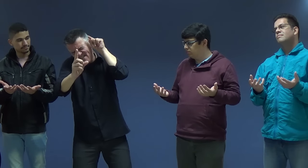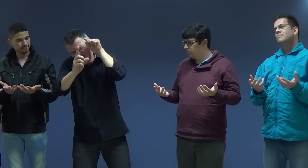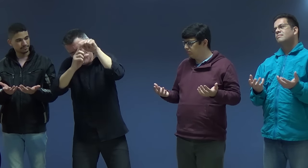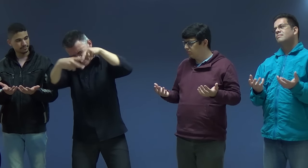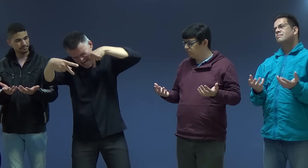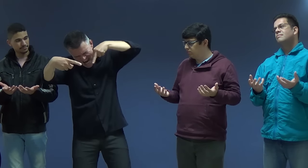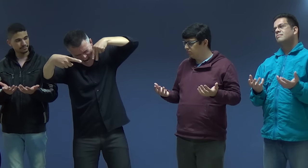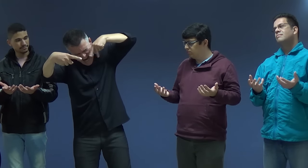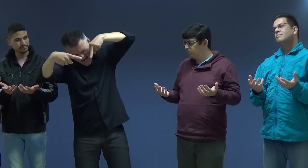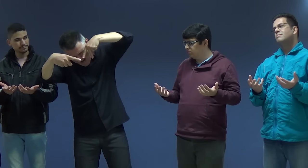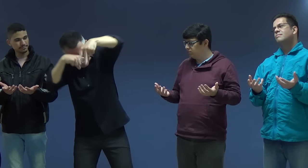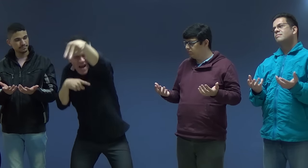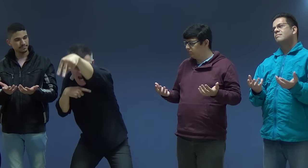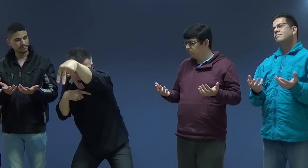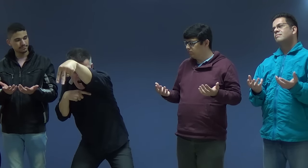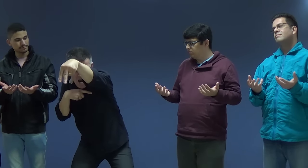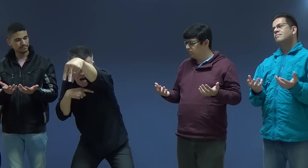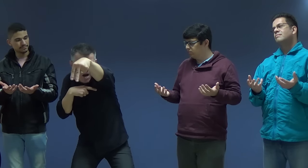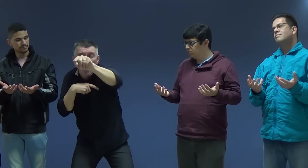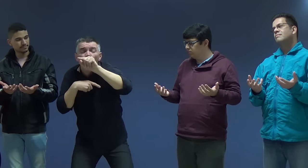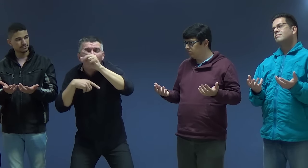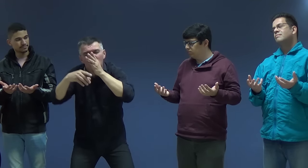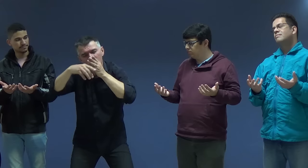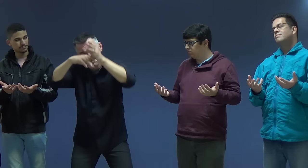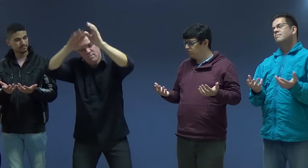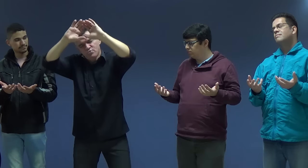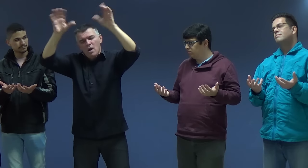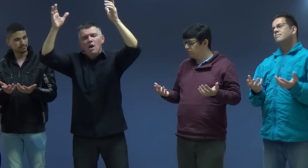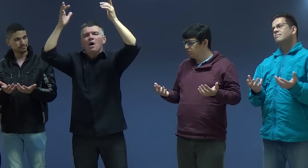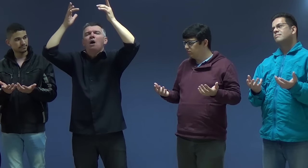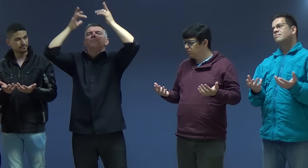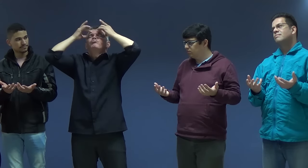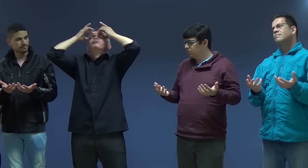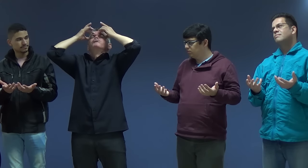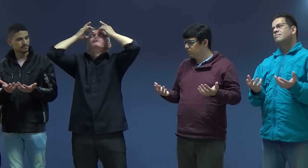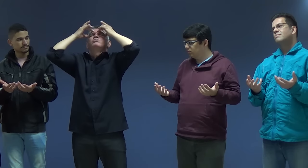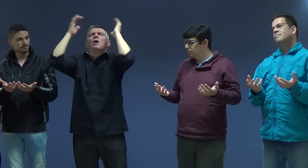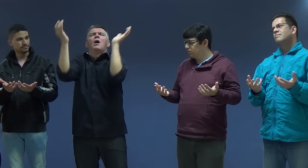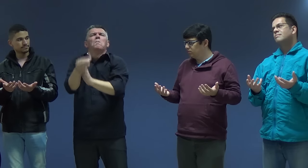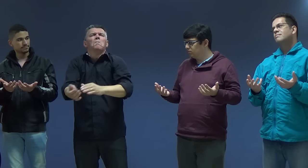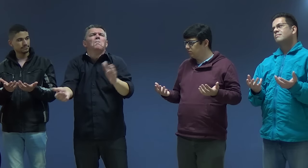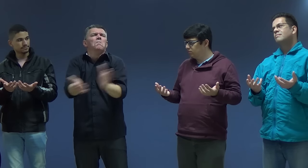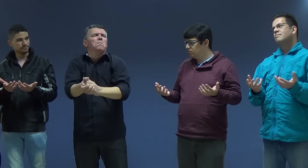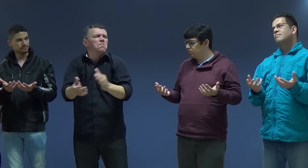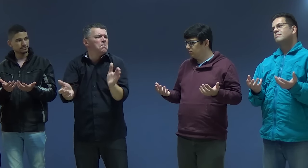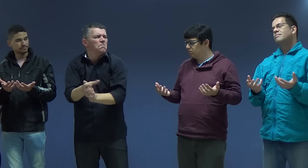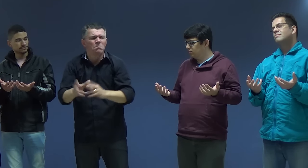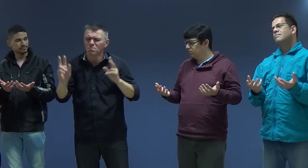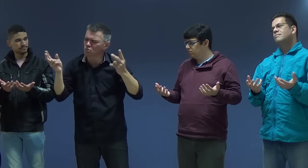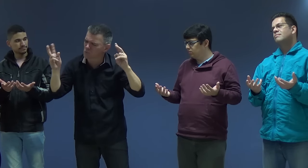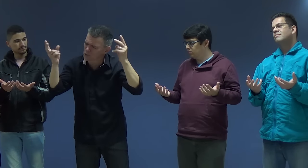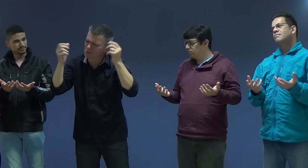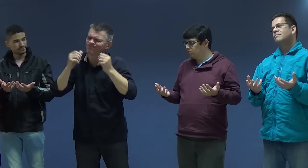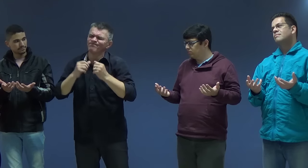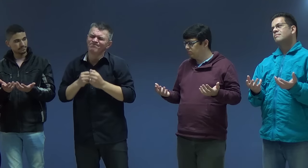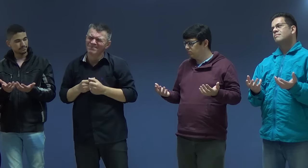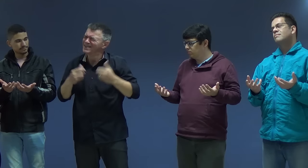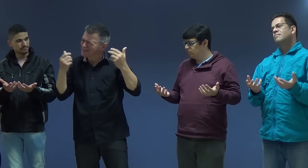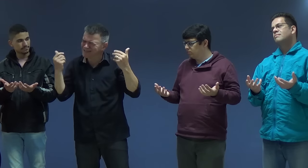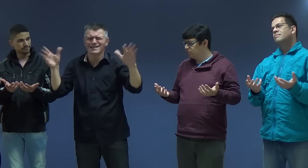para atingir o alvo, conseguir a vitória. Que é do céu. E parabéns para eles, Senhor, que o